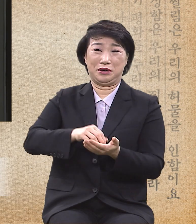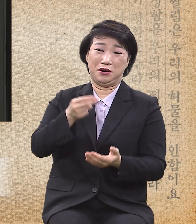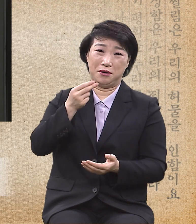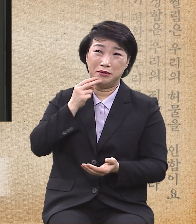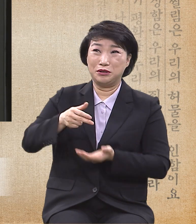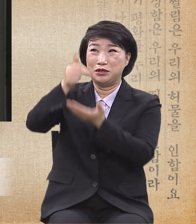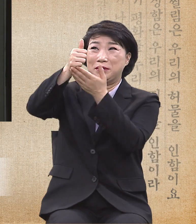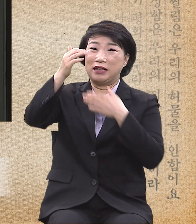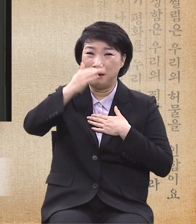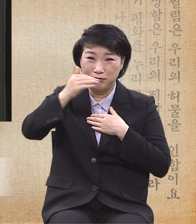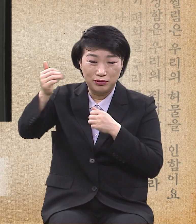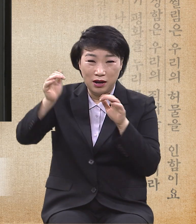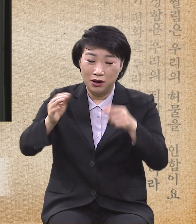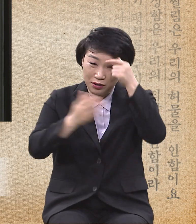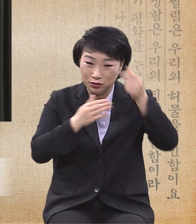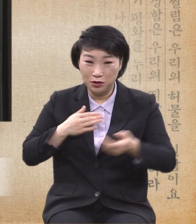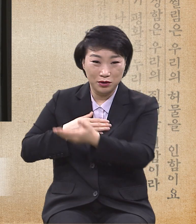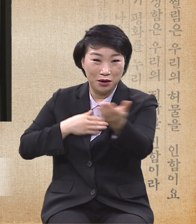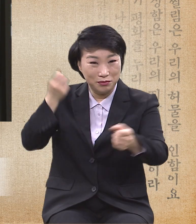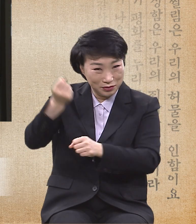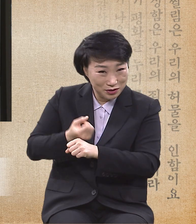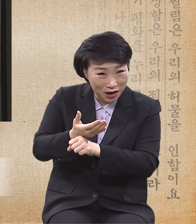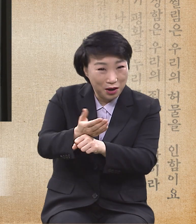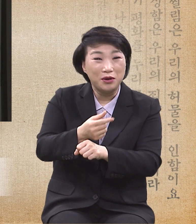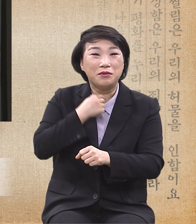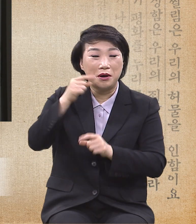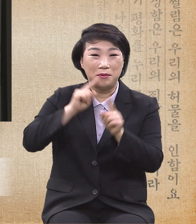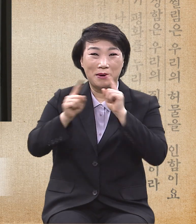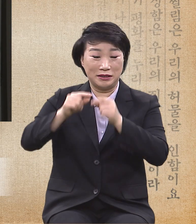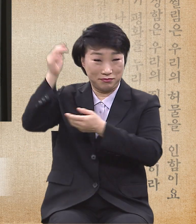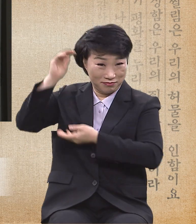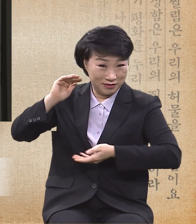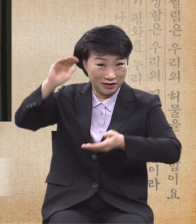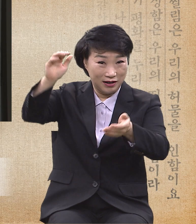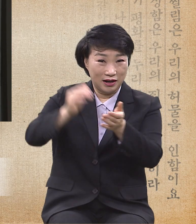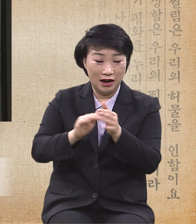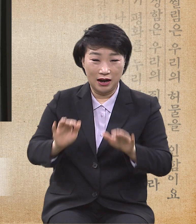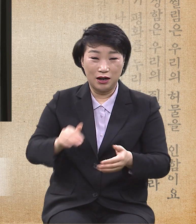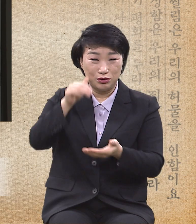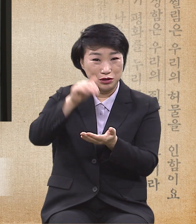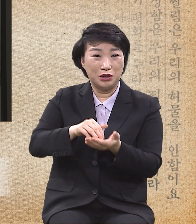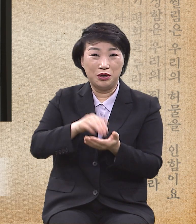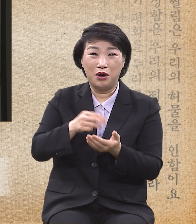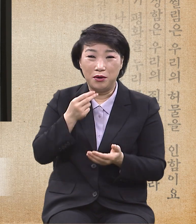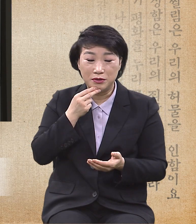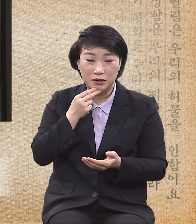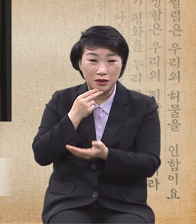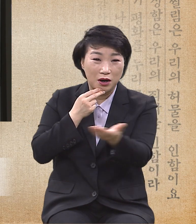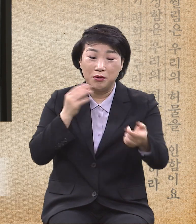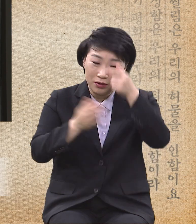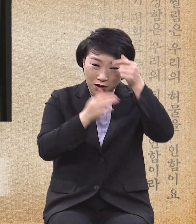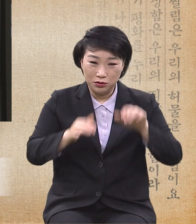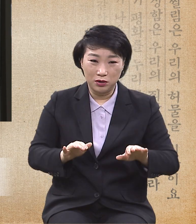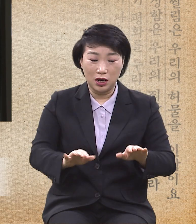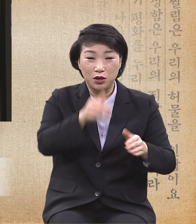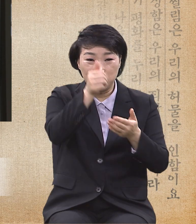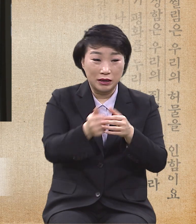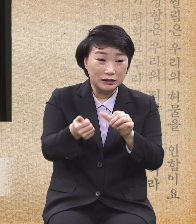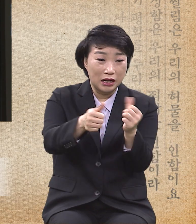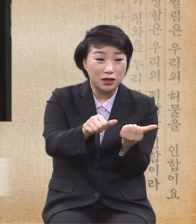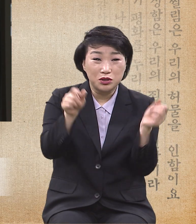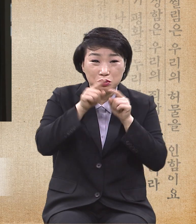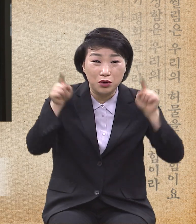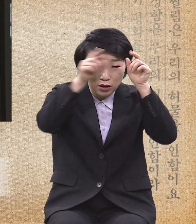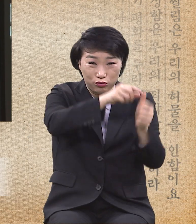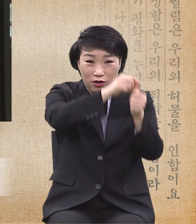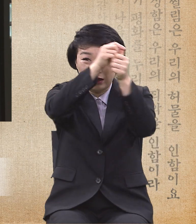나를 통해 성도에게 하고 싶은 말씀을 하고 후회 없이 성도를 죄와 사망과 지옥에서 구원하는 일에